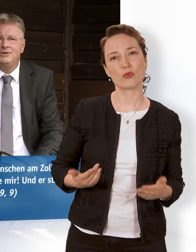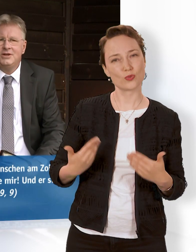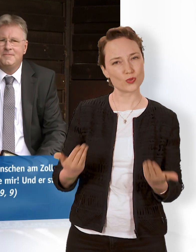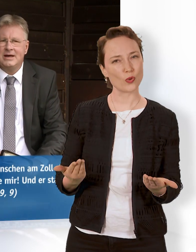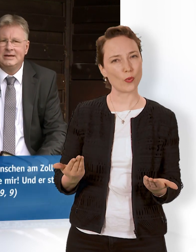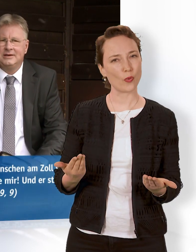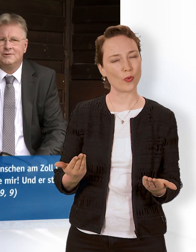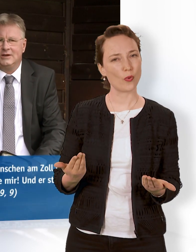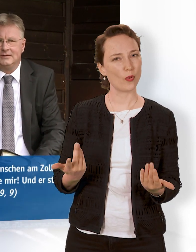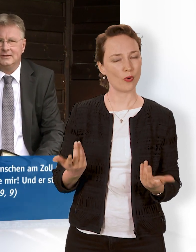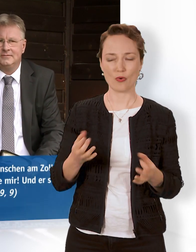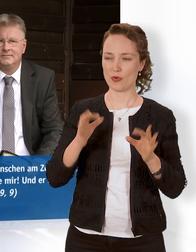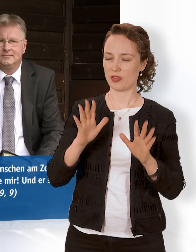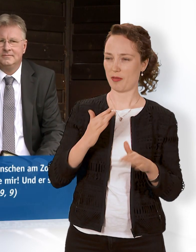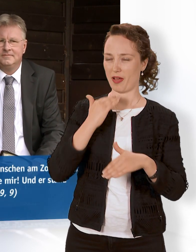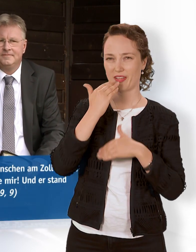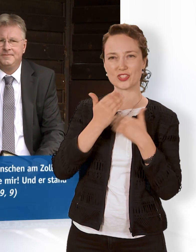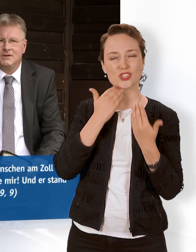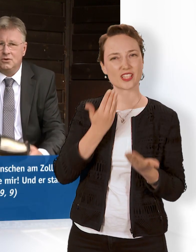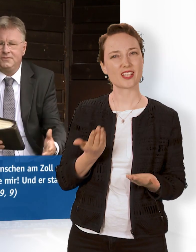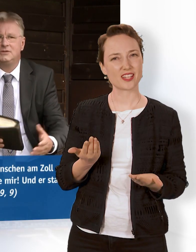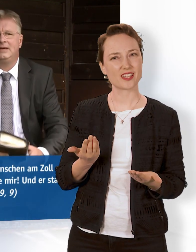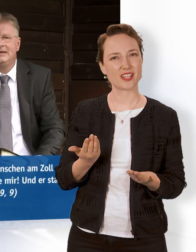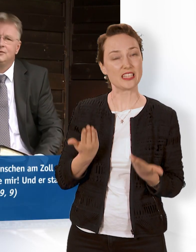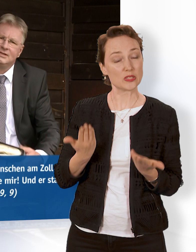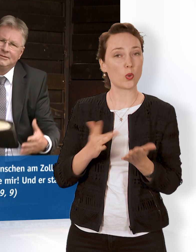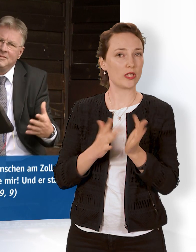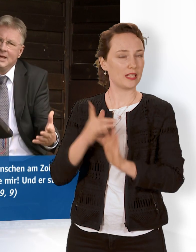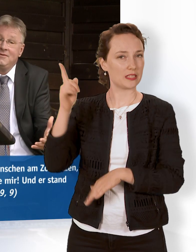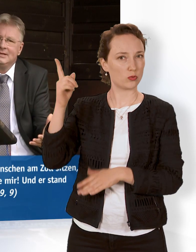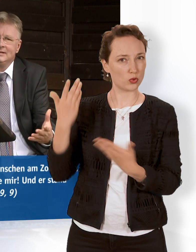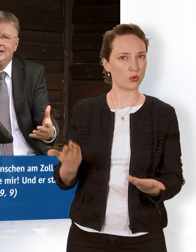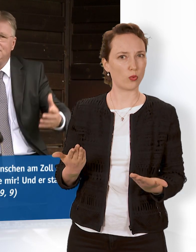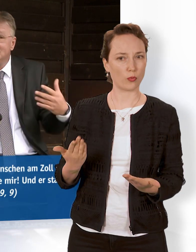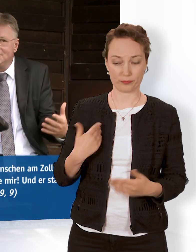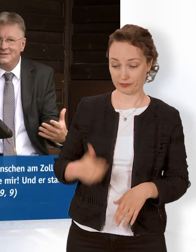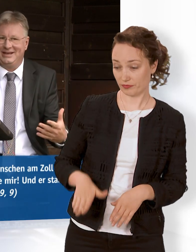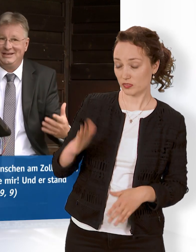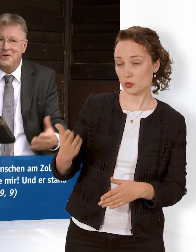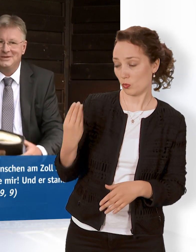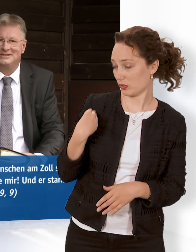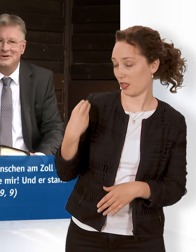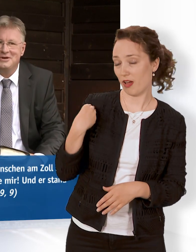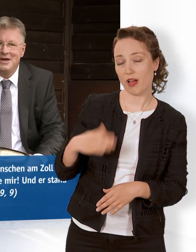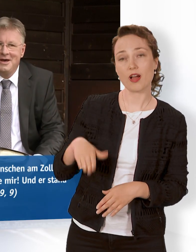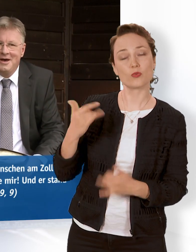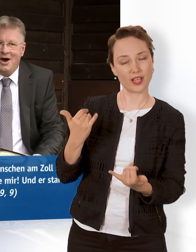eine wunderbare Geschichte. So läuft es bei Jesus, das hat man mir immer wieder gesagt und in der Zwischenzeit